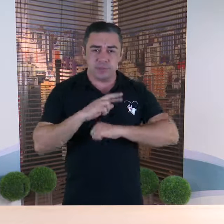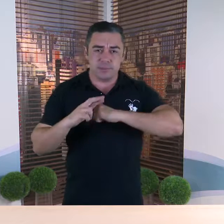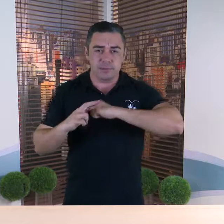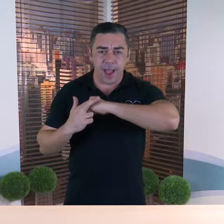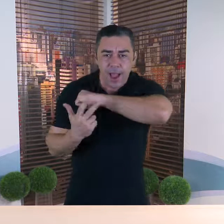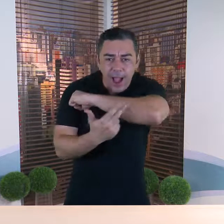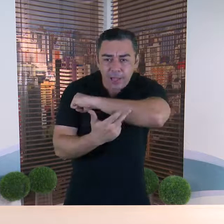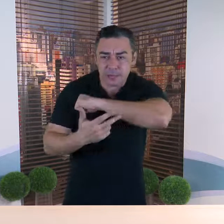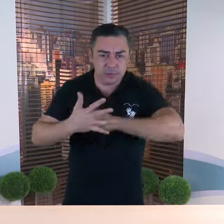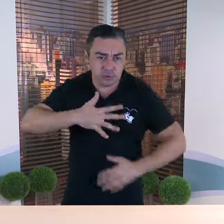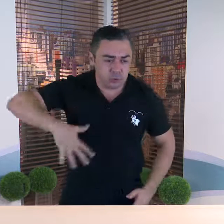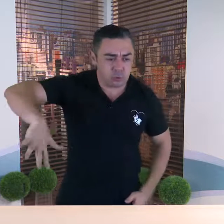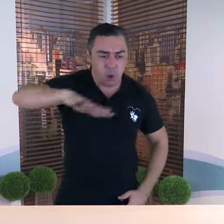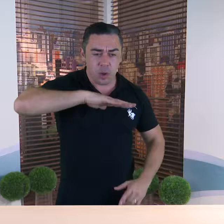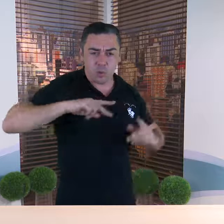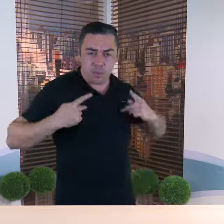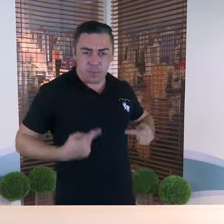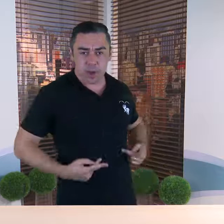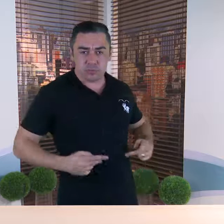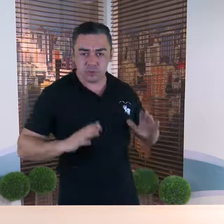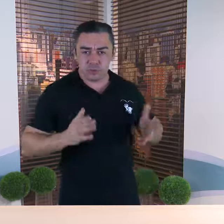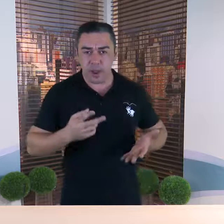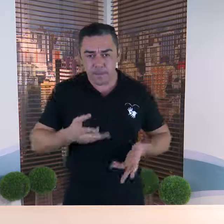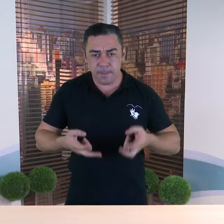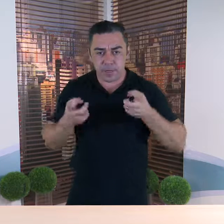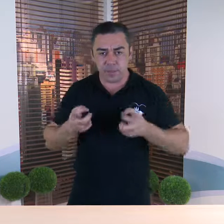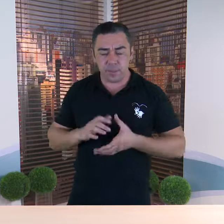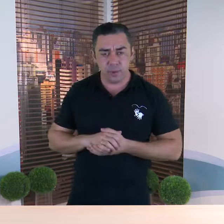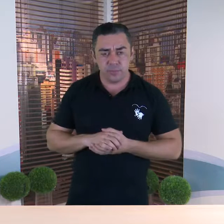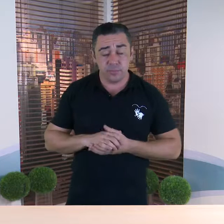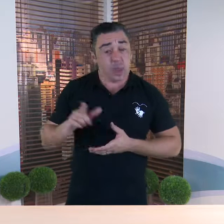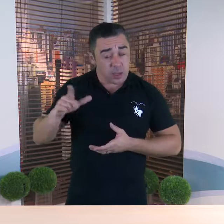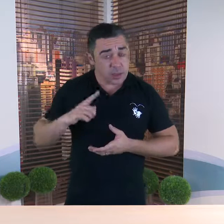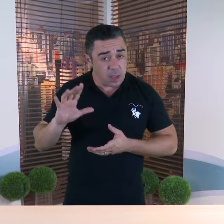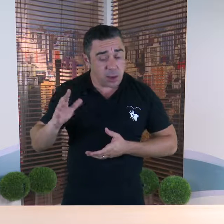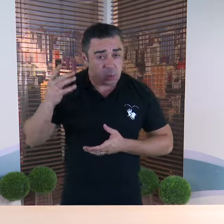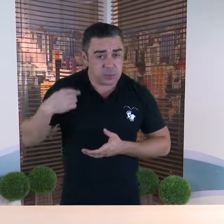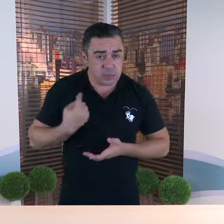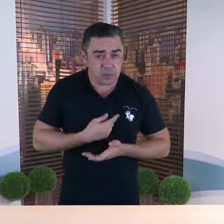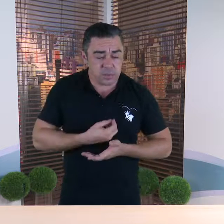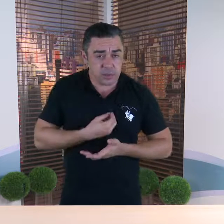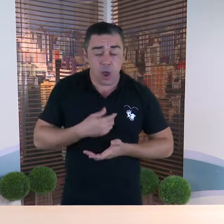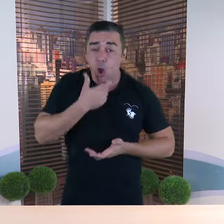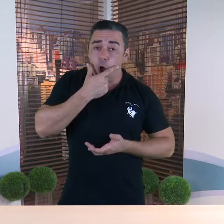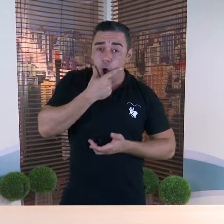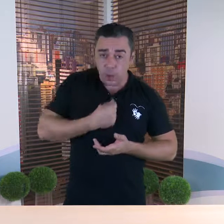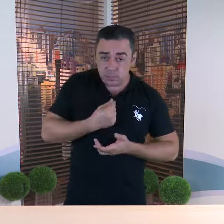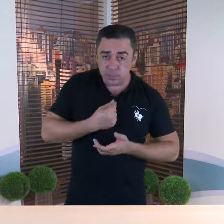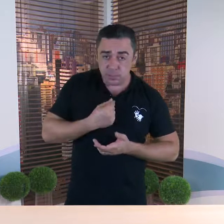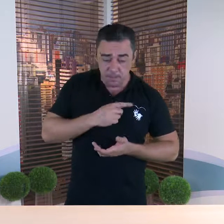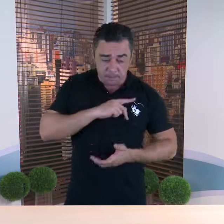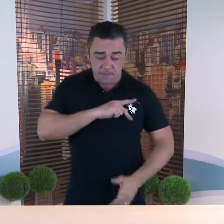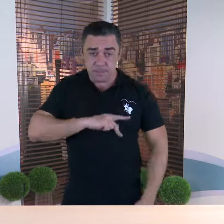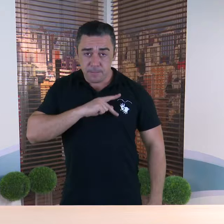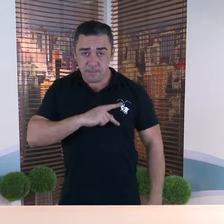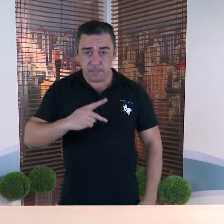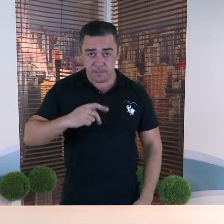raça humana necessite. E age nos acontecimentos humanos. Paulo, de modo bem